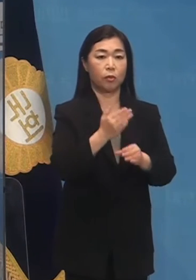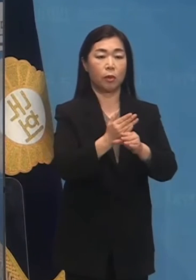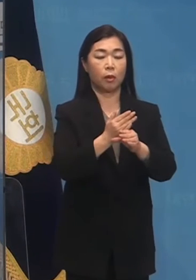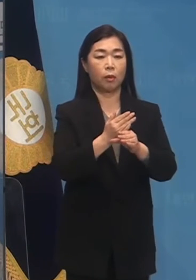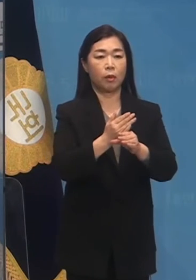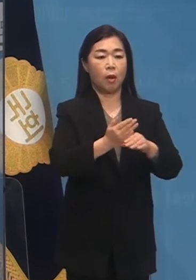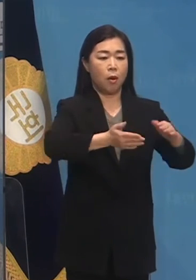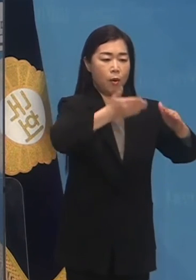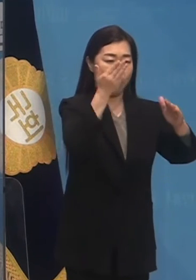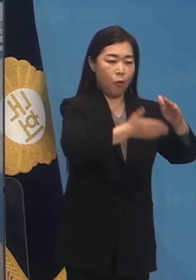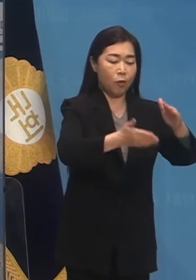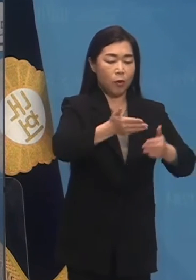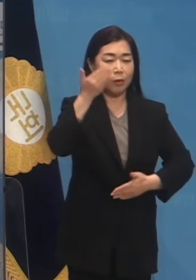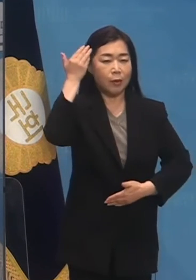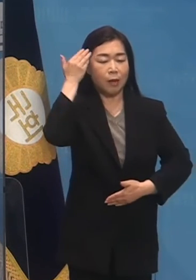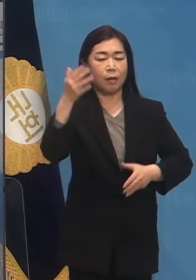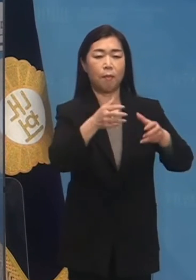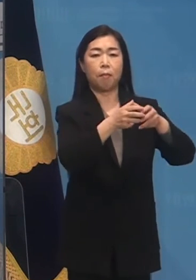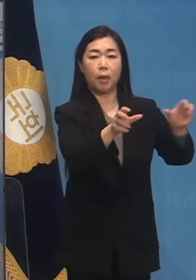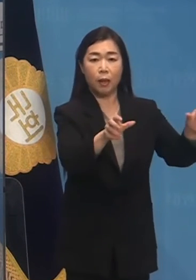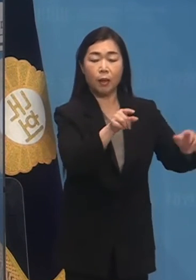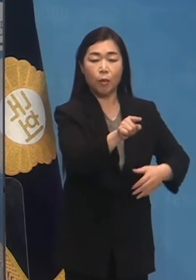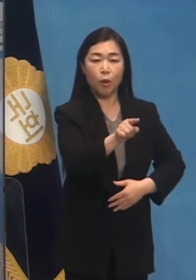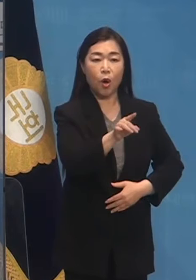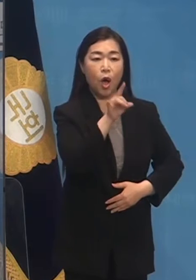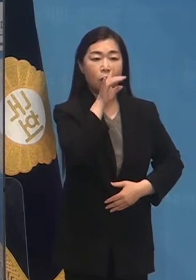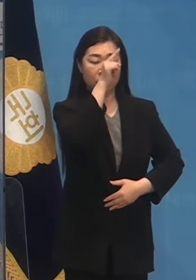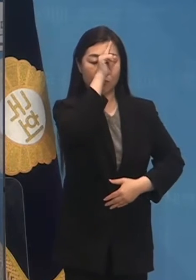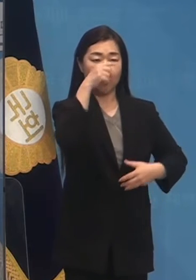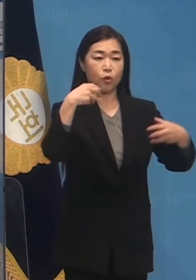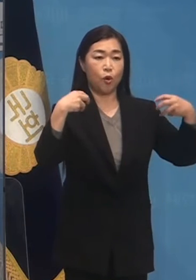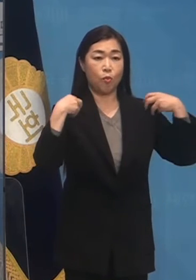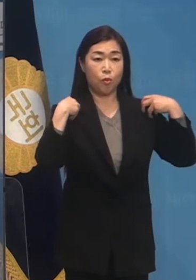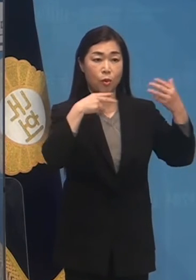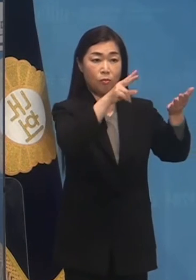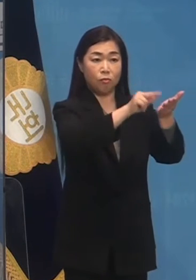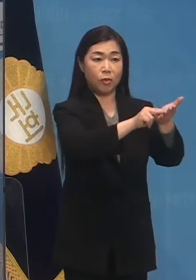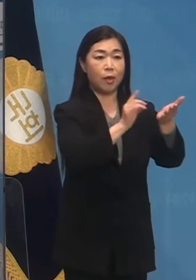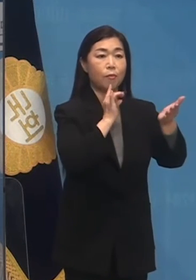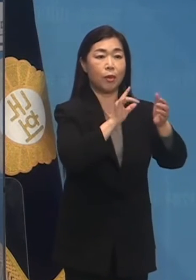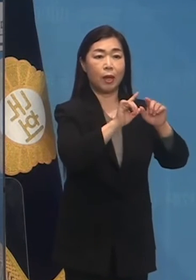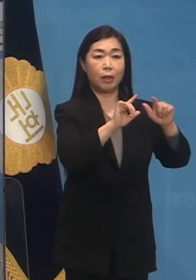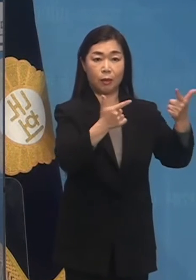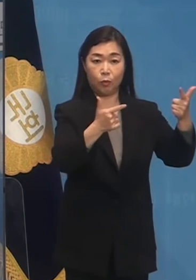공정과 상식의 파괴는 중앙정부에 국한된 문제가 아니라